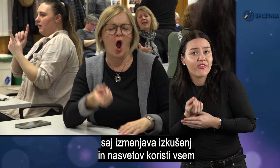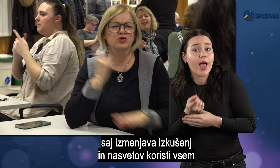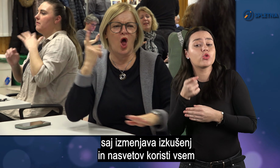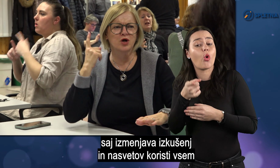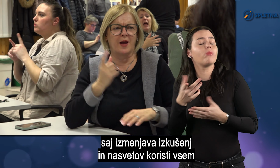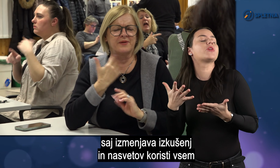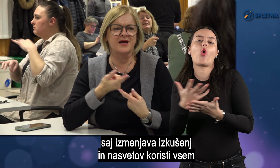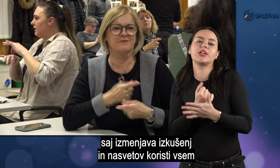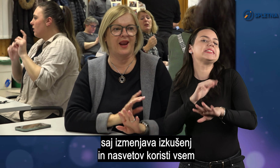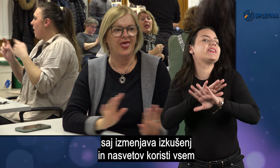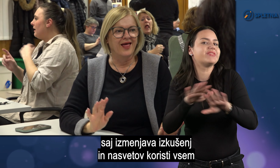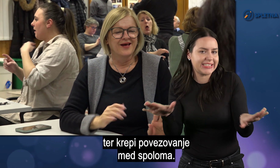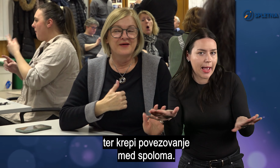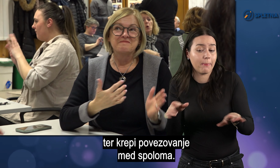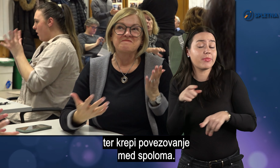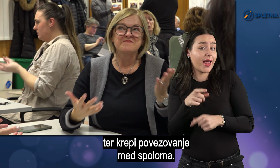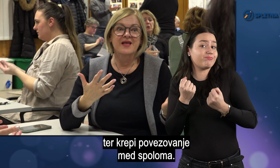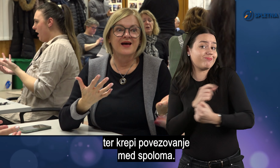spoloma.